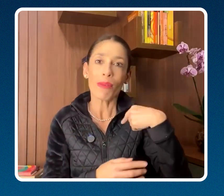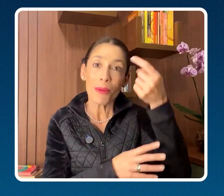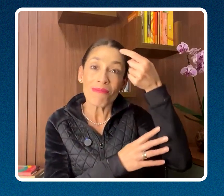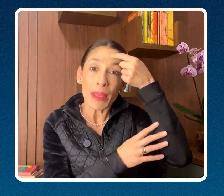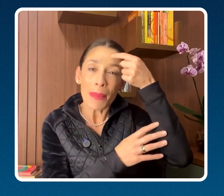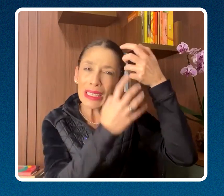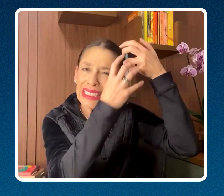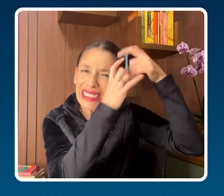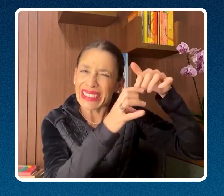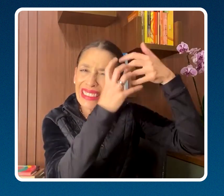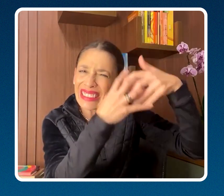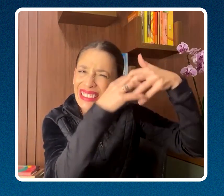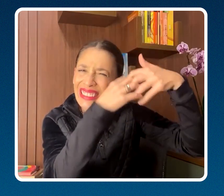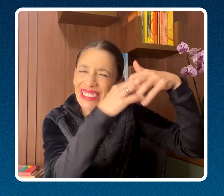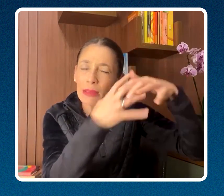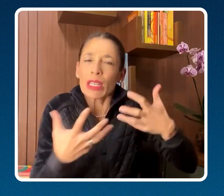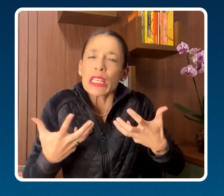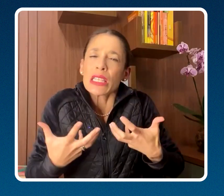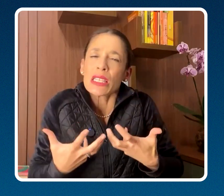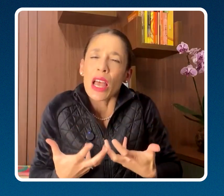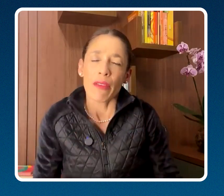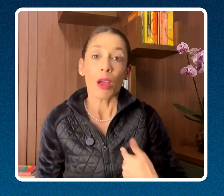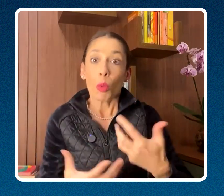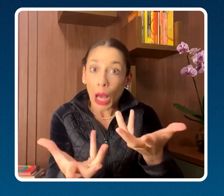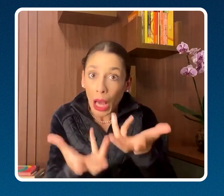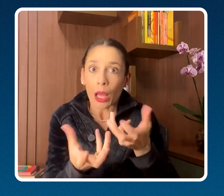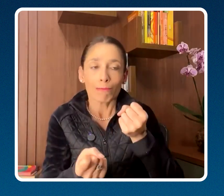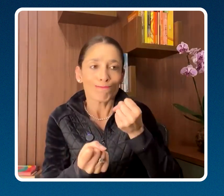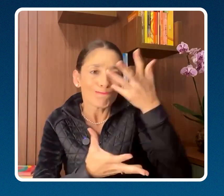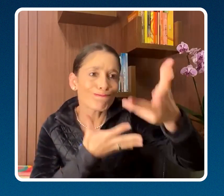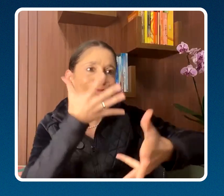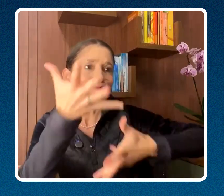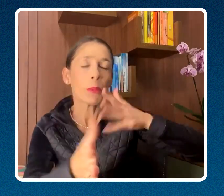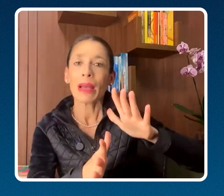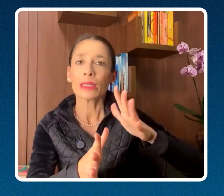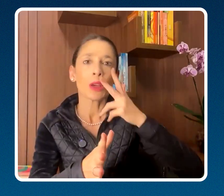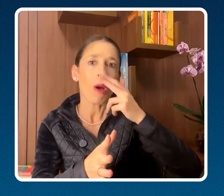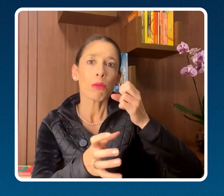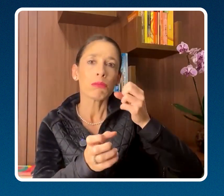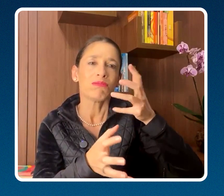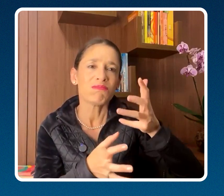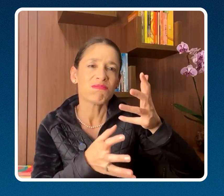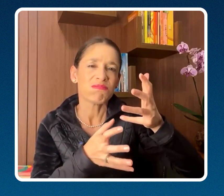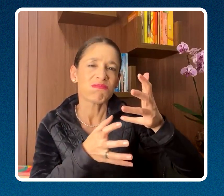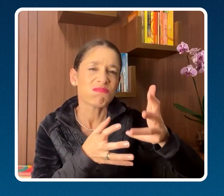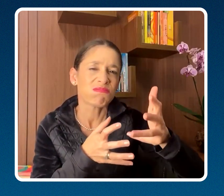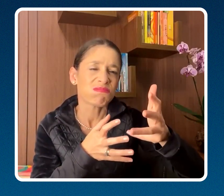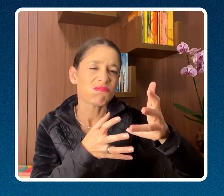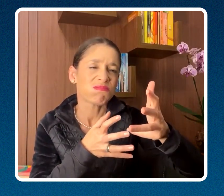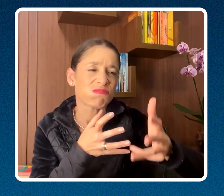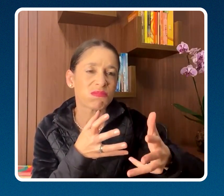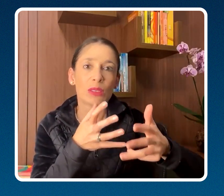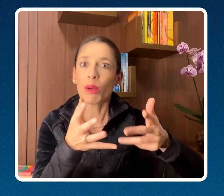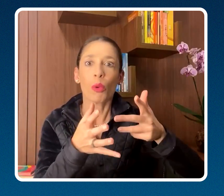eu queria falar, mas eu não tinha aquela destreza, né, de ter a fala